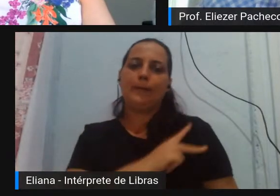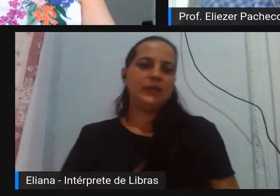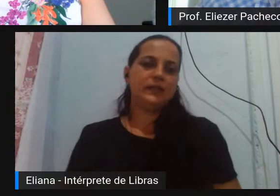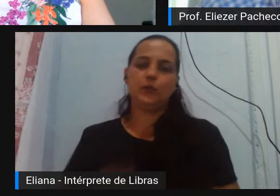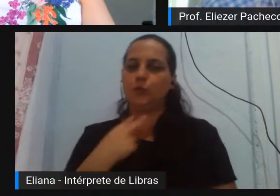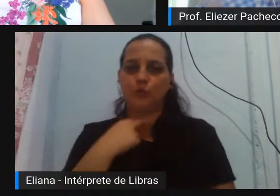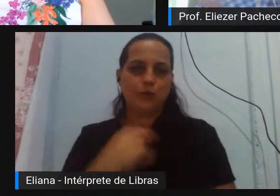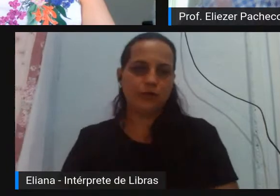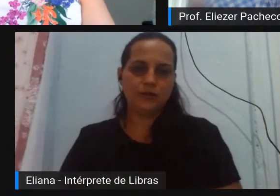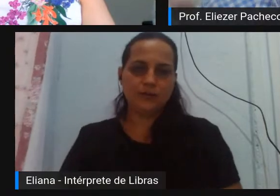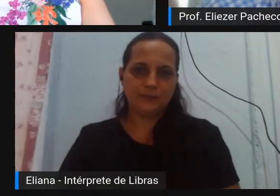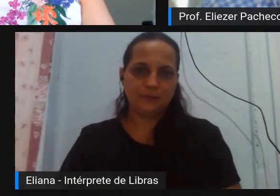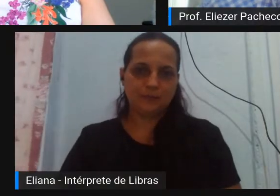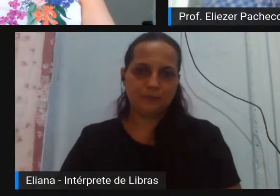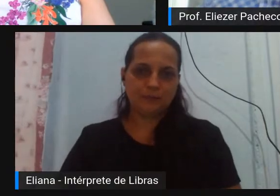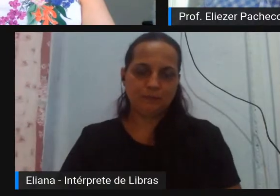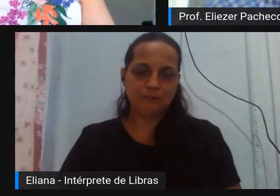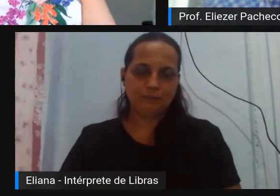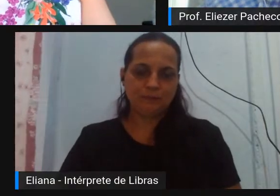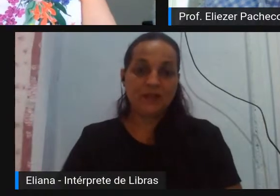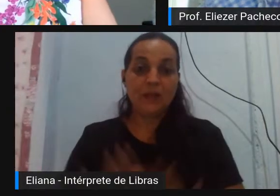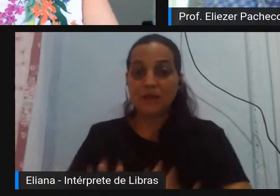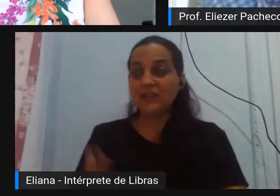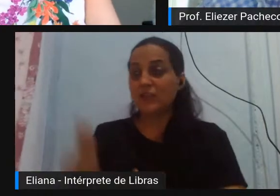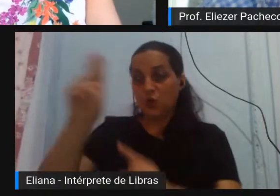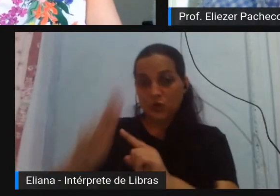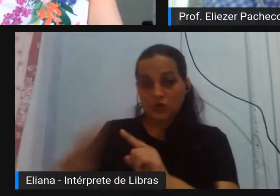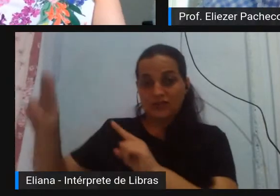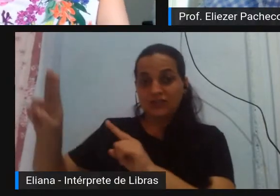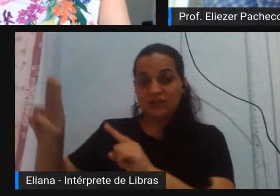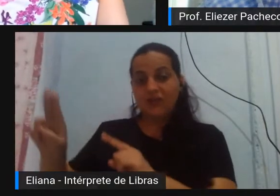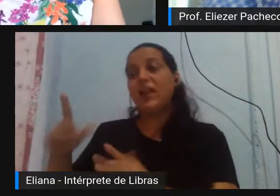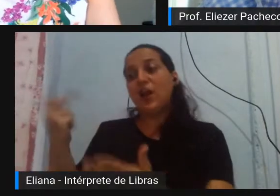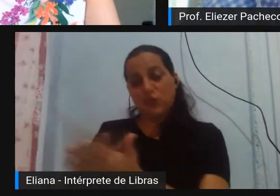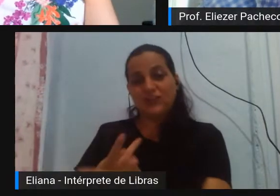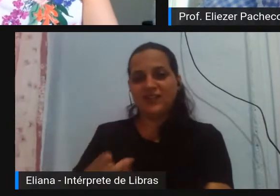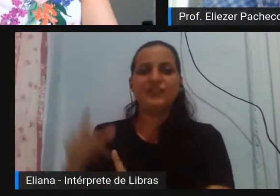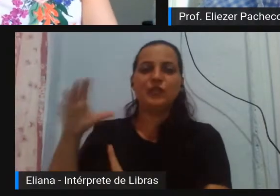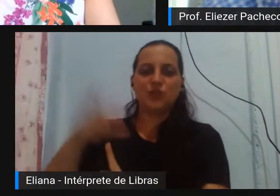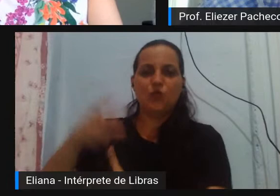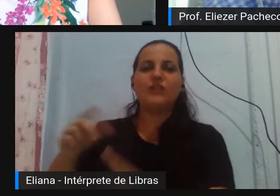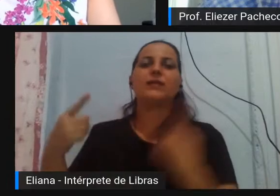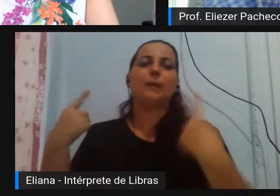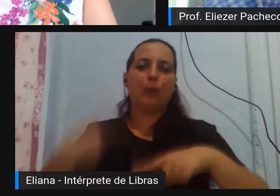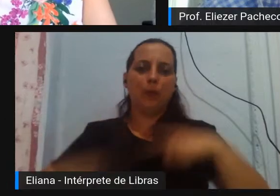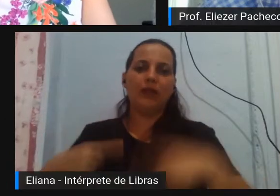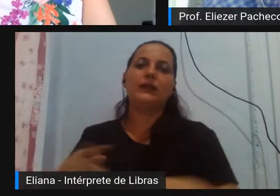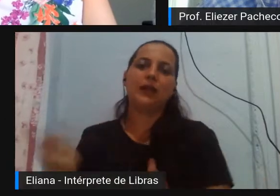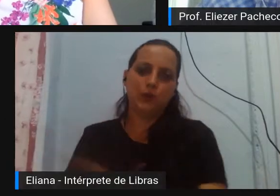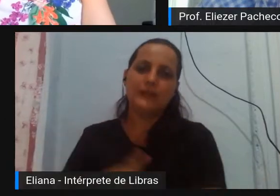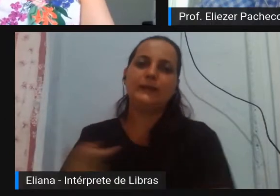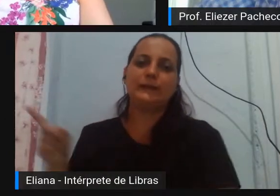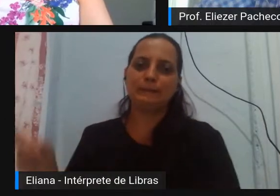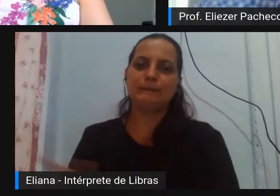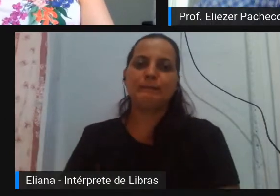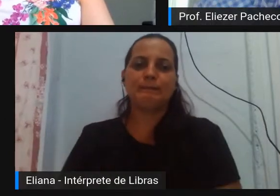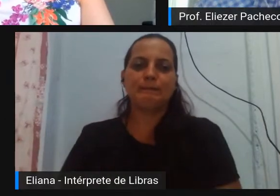lá, ele não está desrespeitando a lei, infelizmente, não tem o que fazer, né? É uma consulta, é a lista tríplice, ele pode fazer isso.